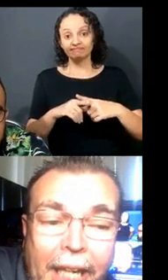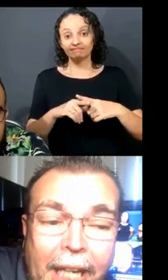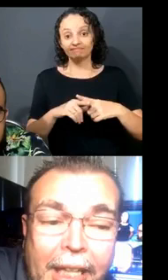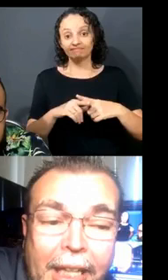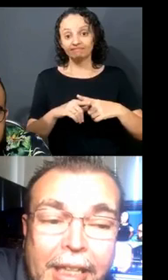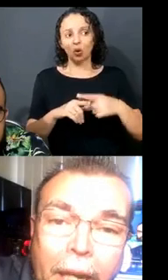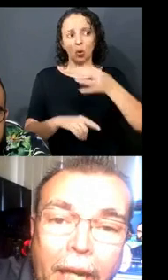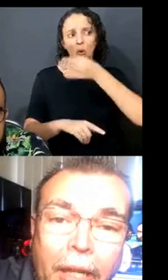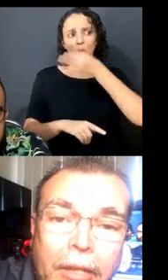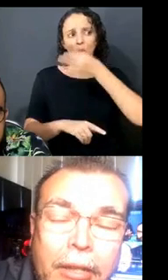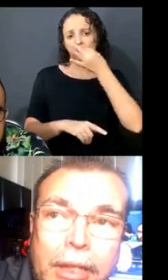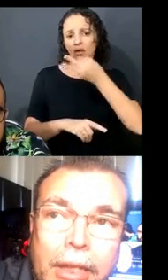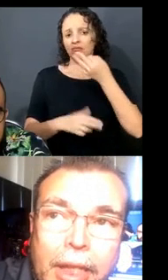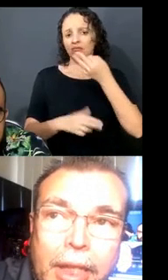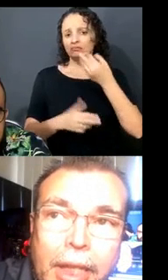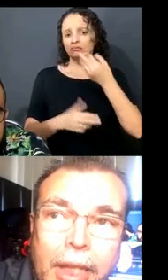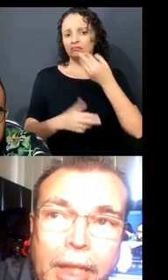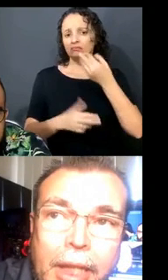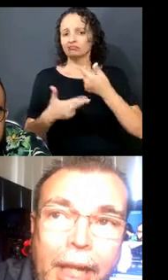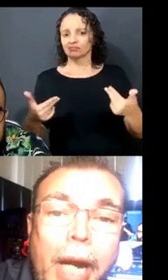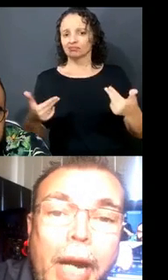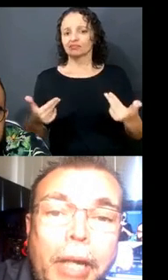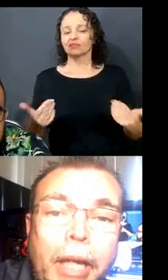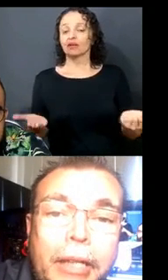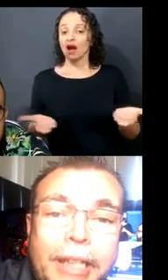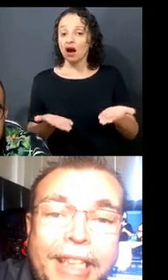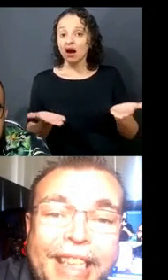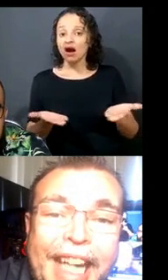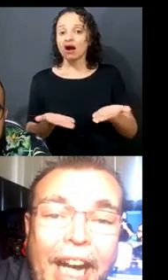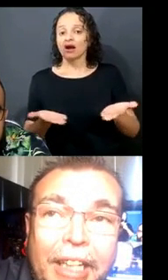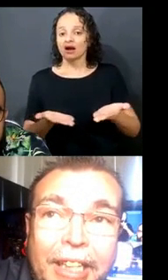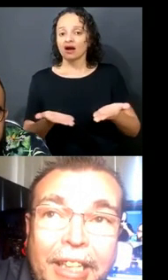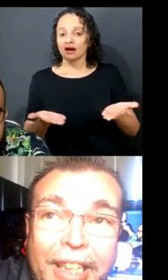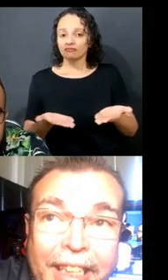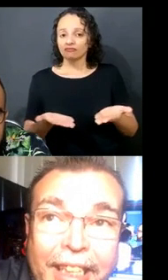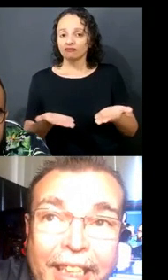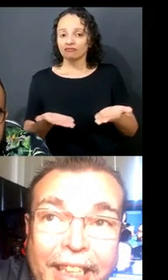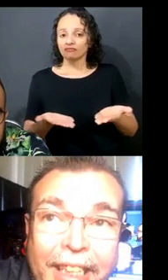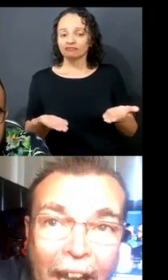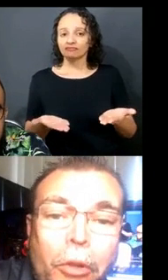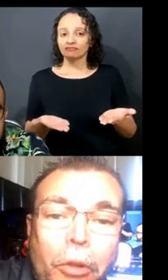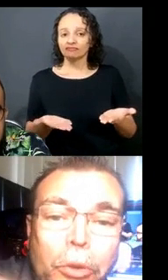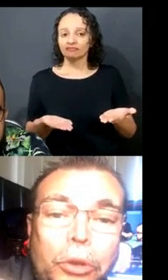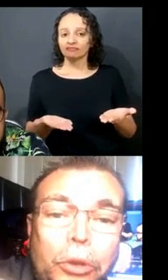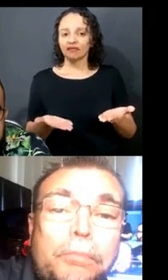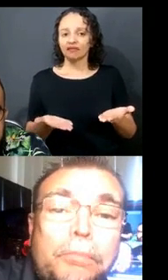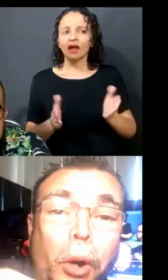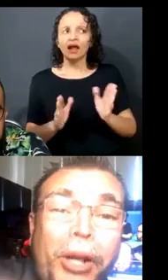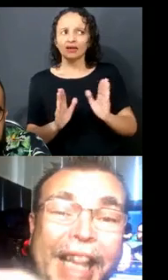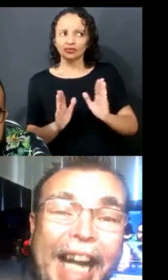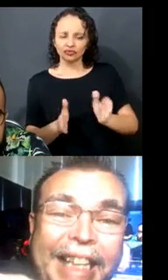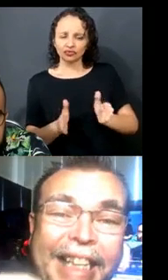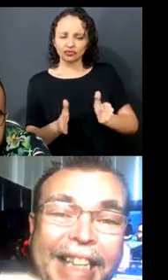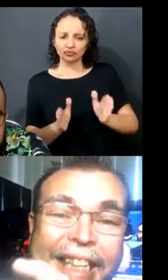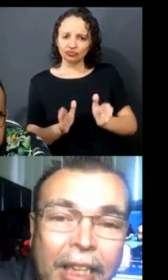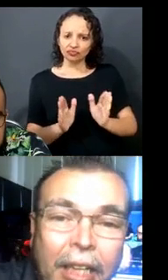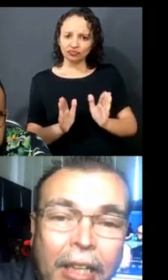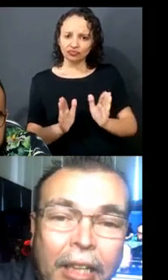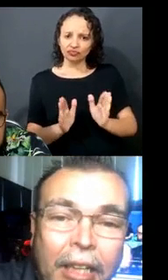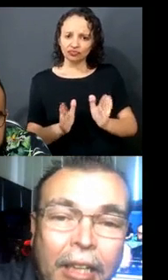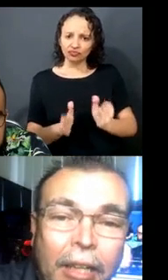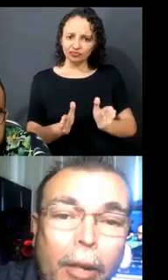Então, essa época, ela ficou uma época, já estava, mas ficou muito